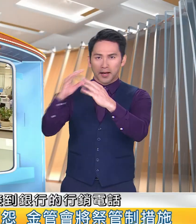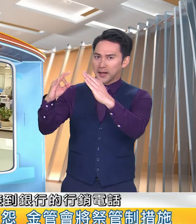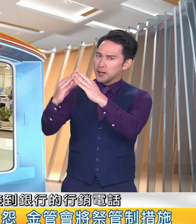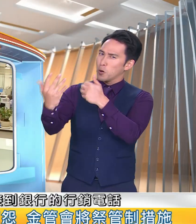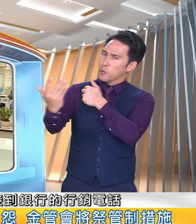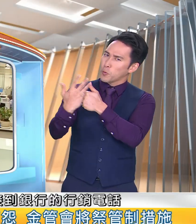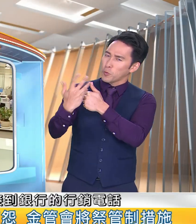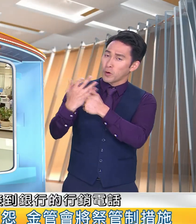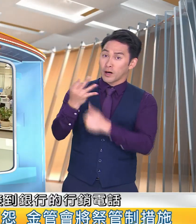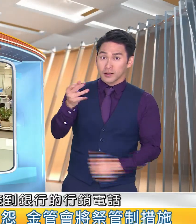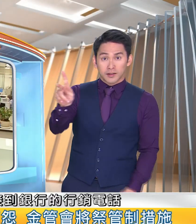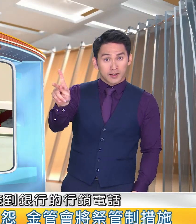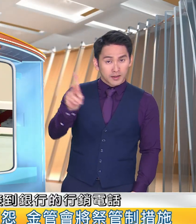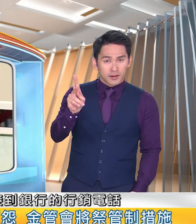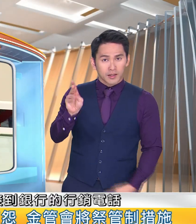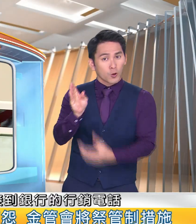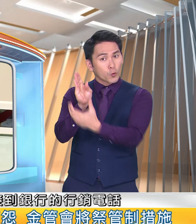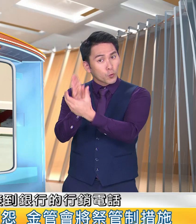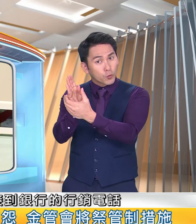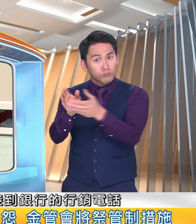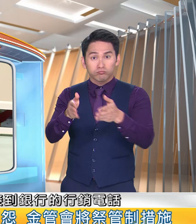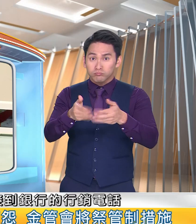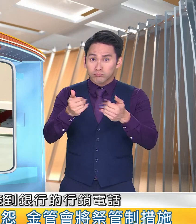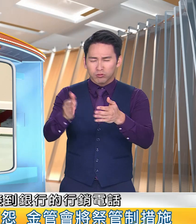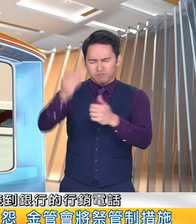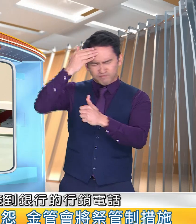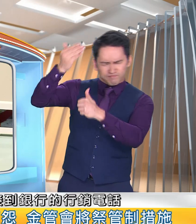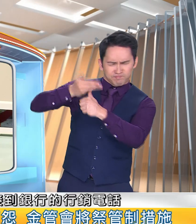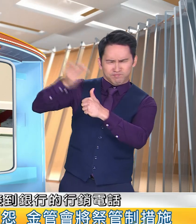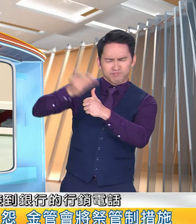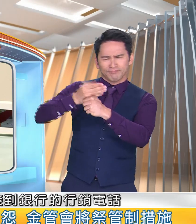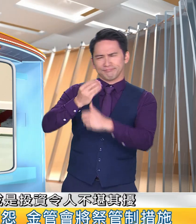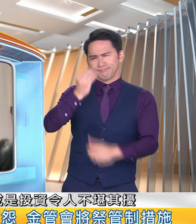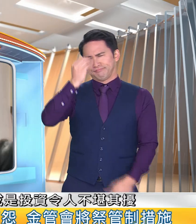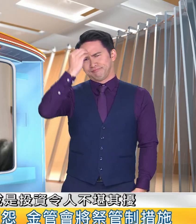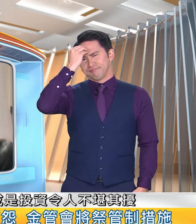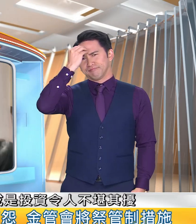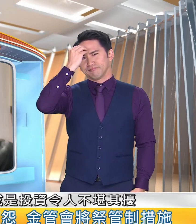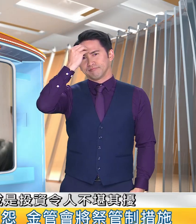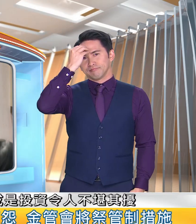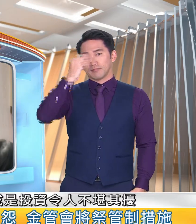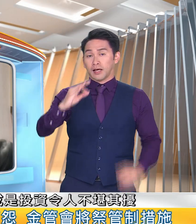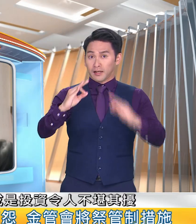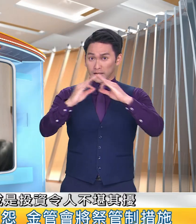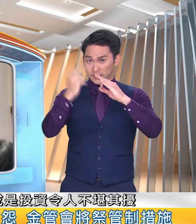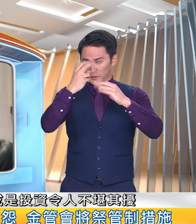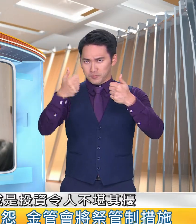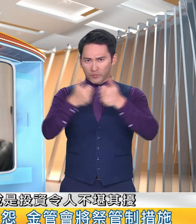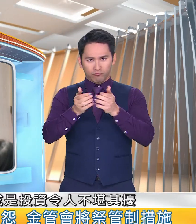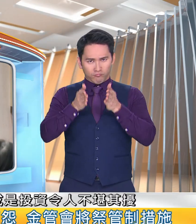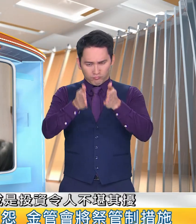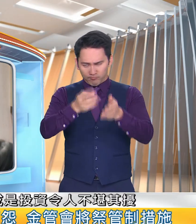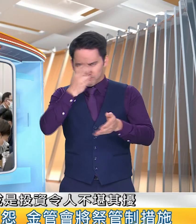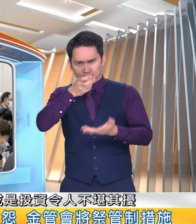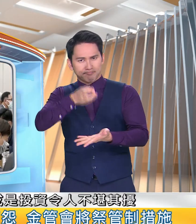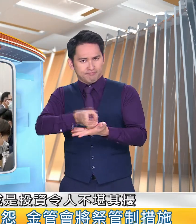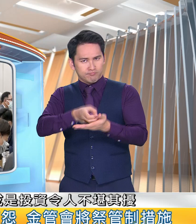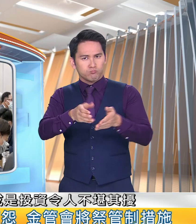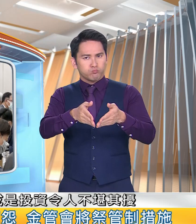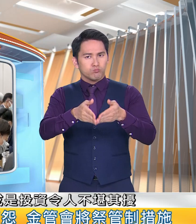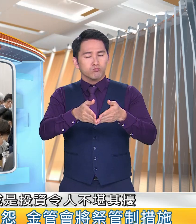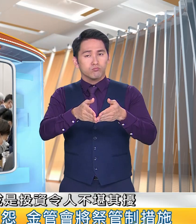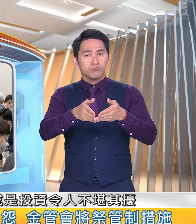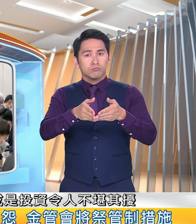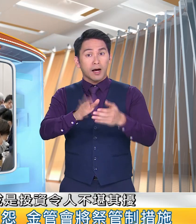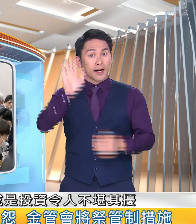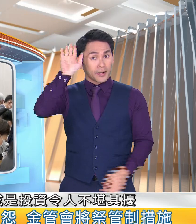不少民众曾经接到银行的行销电话，问你是否要借款或是投资，令人不